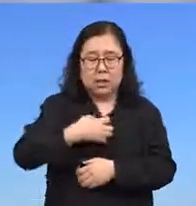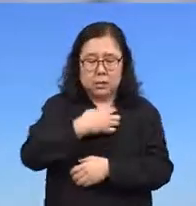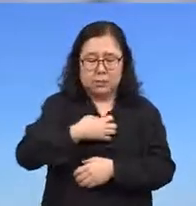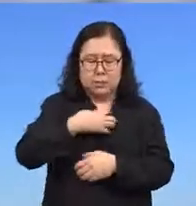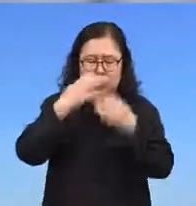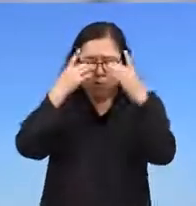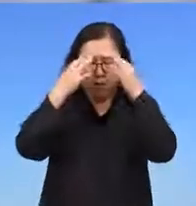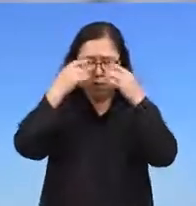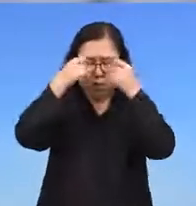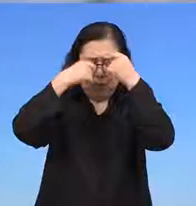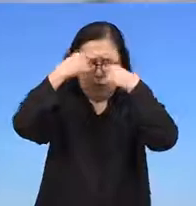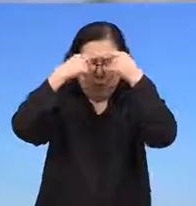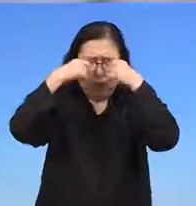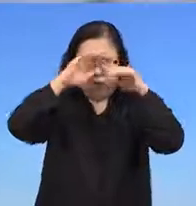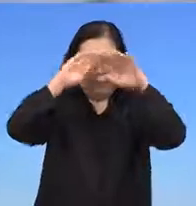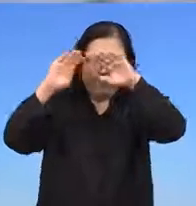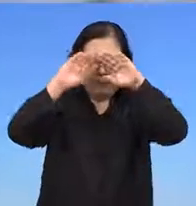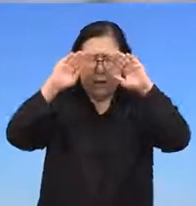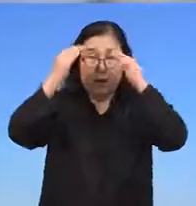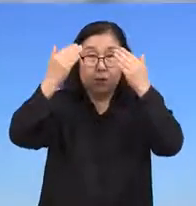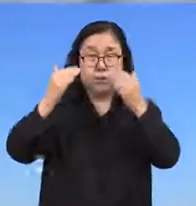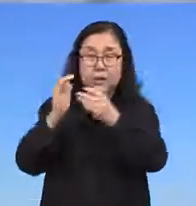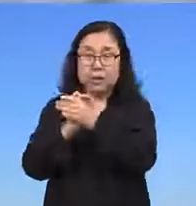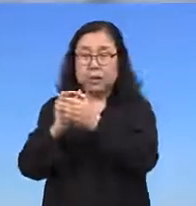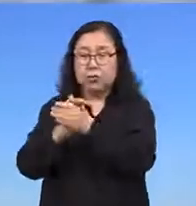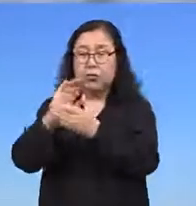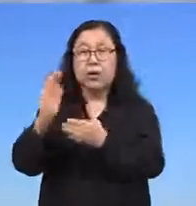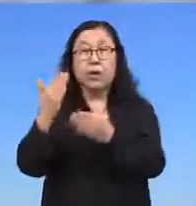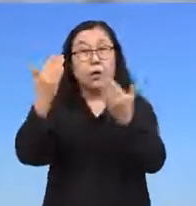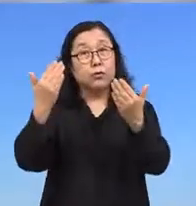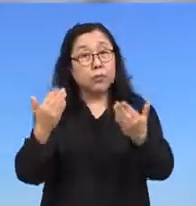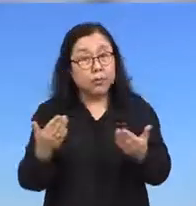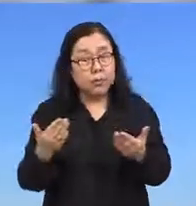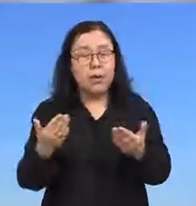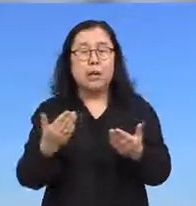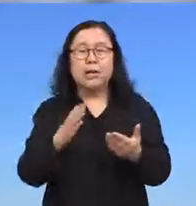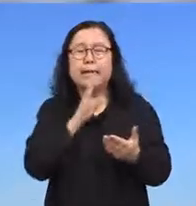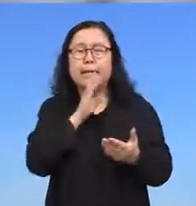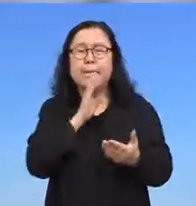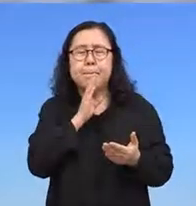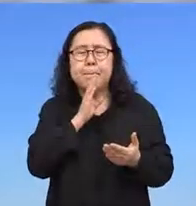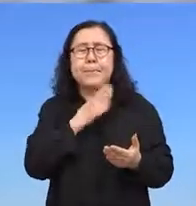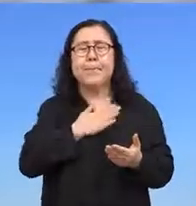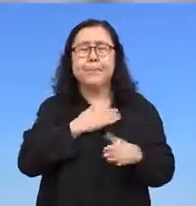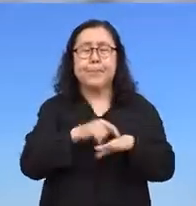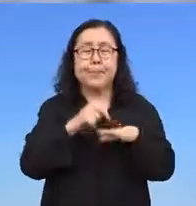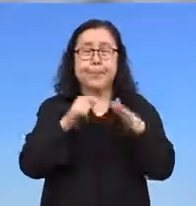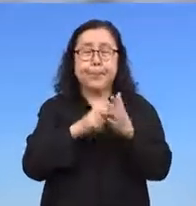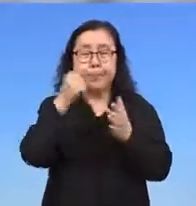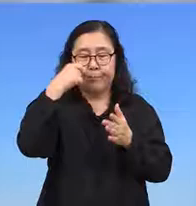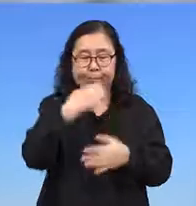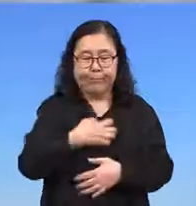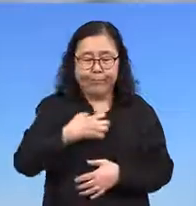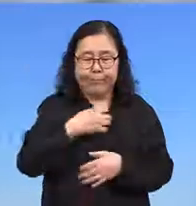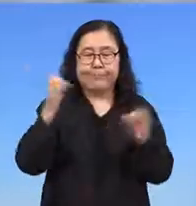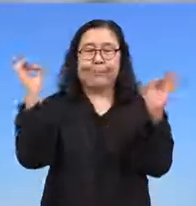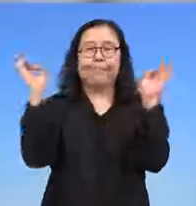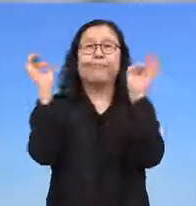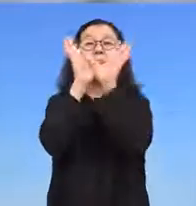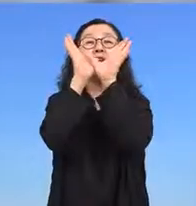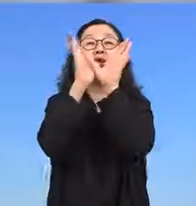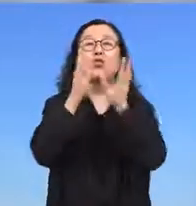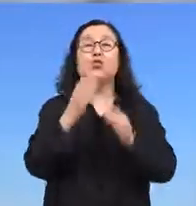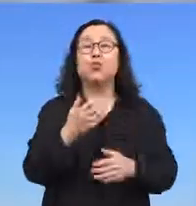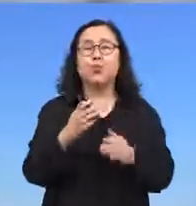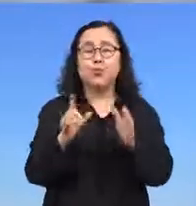우리의 슬픔을 흘리는 눈물을 닦아주시는 친구가 되어주실 때 진정한 내 마음의 슬픔은 사라지게 될